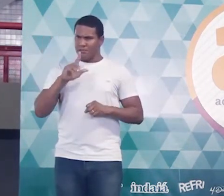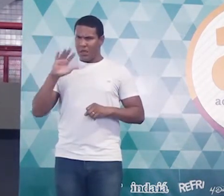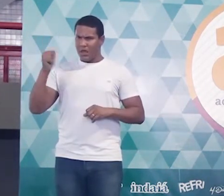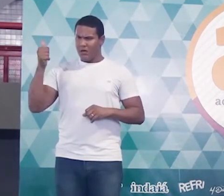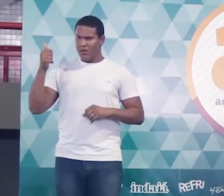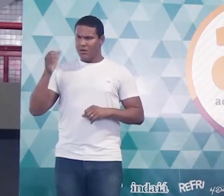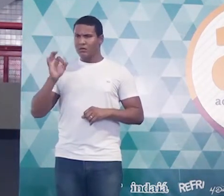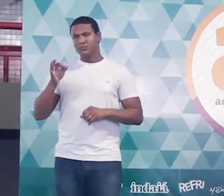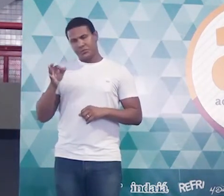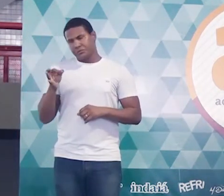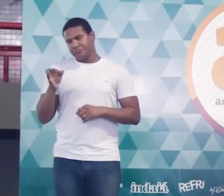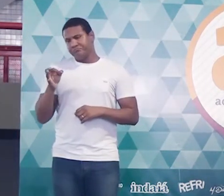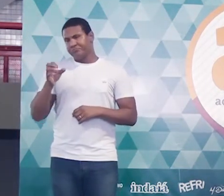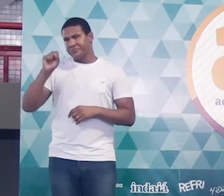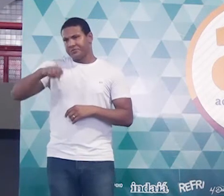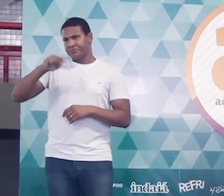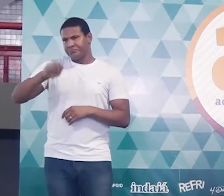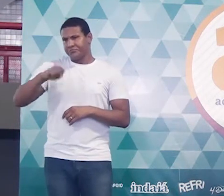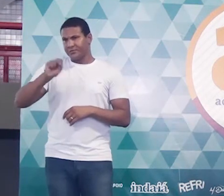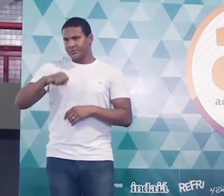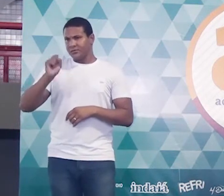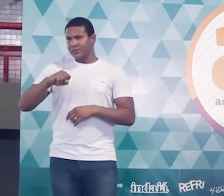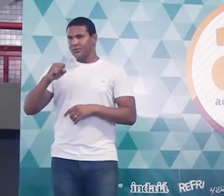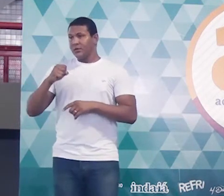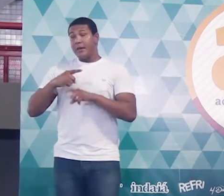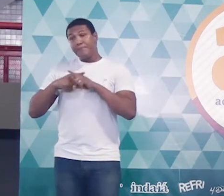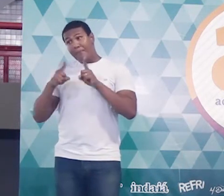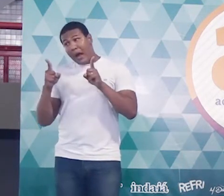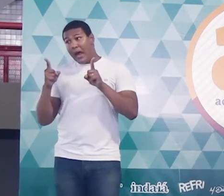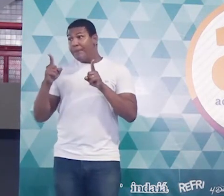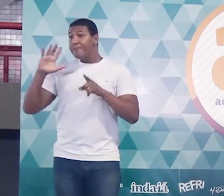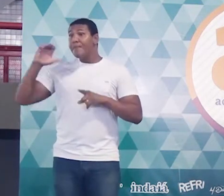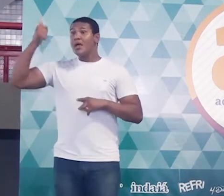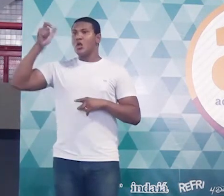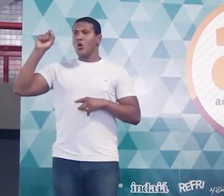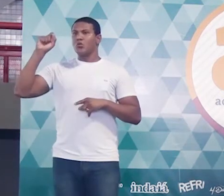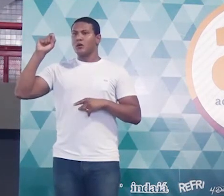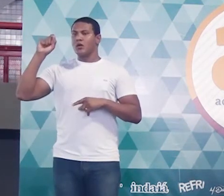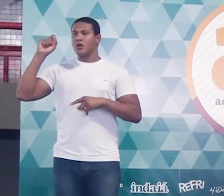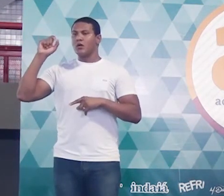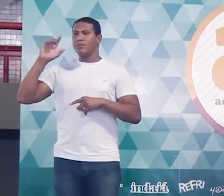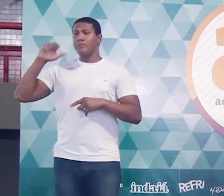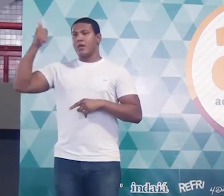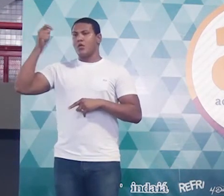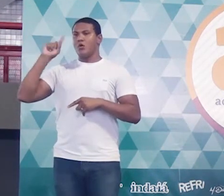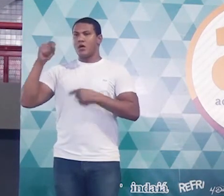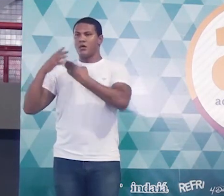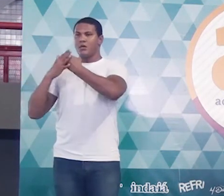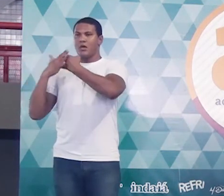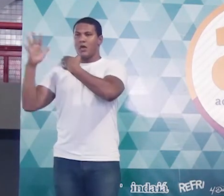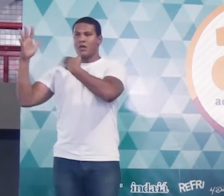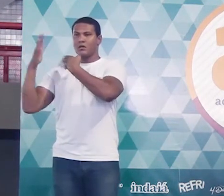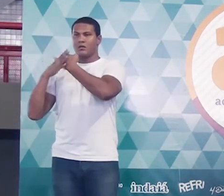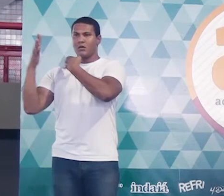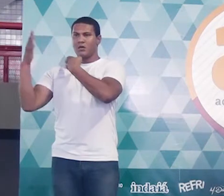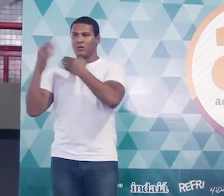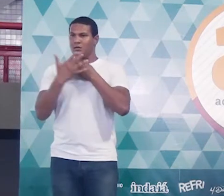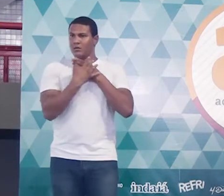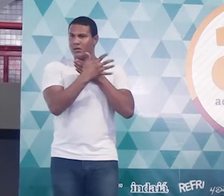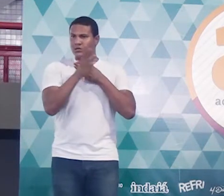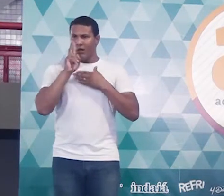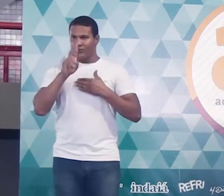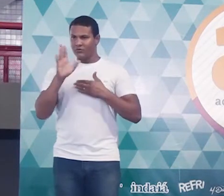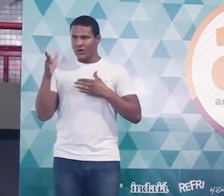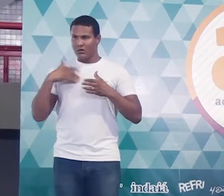O espelhado, ele ofusca os motoristas. Então, o vidro fumê, ele realmente evita a entrada de